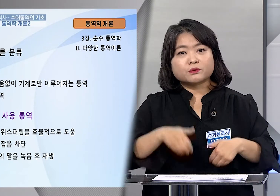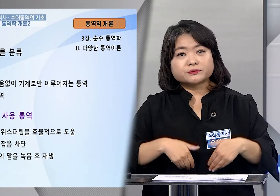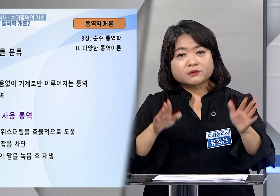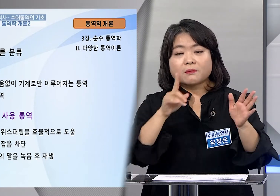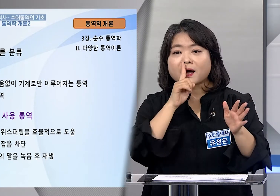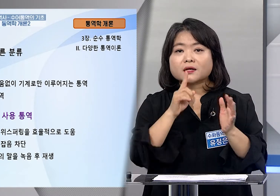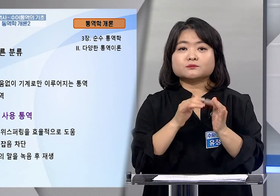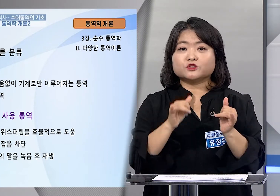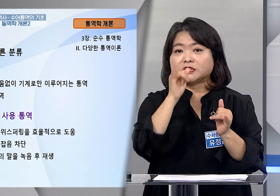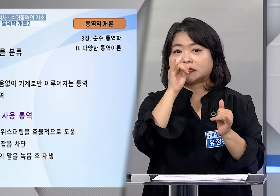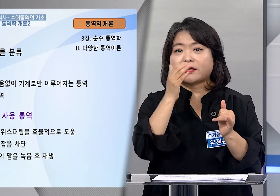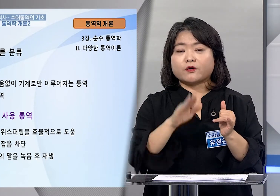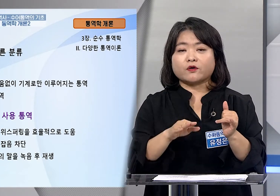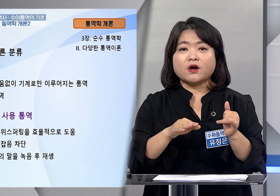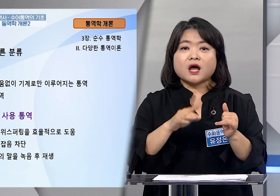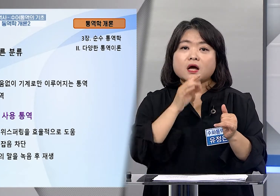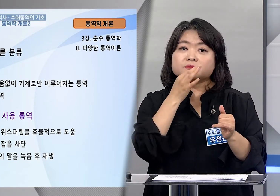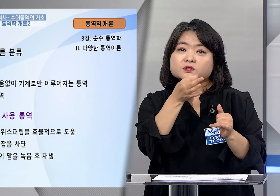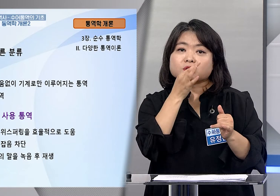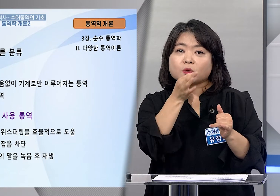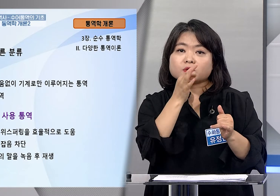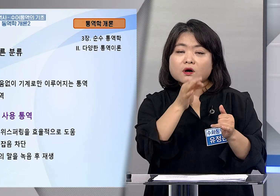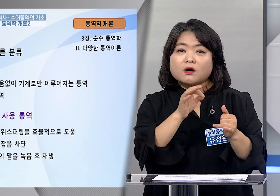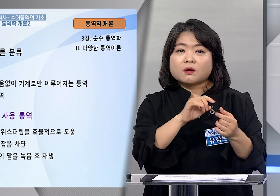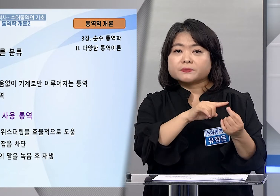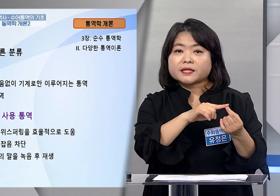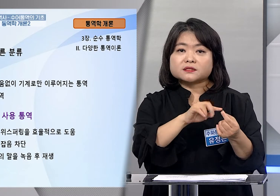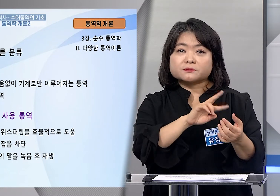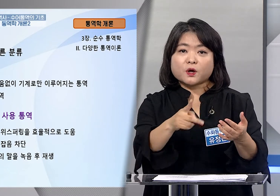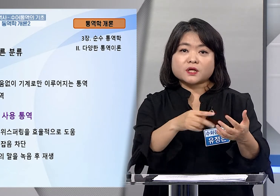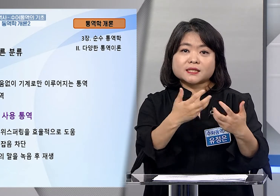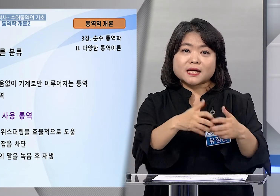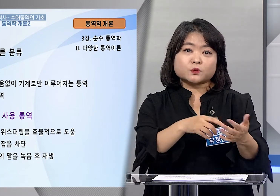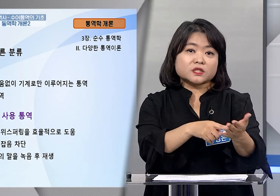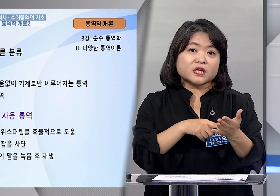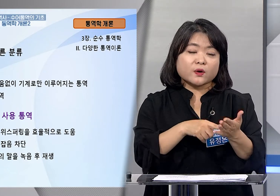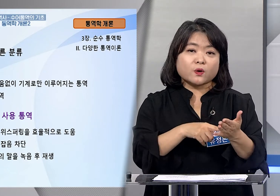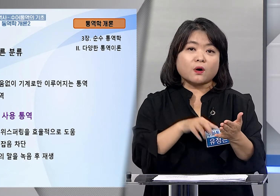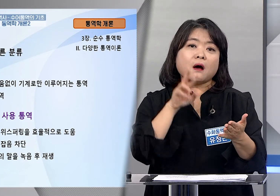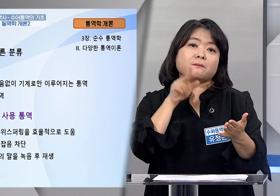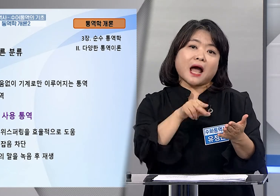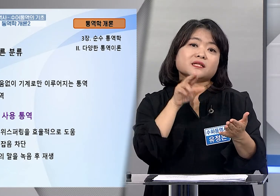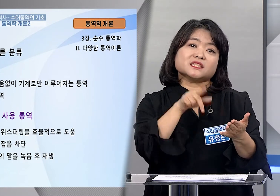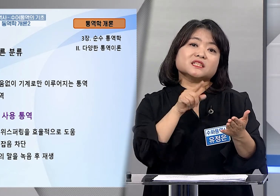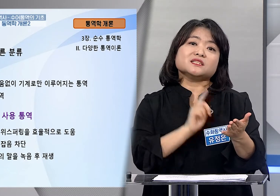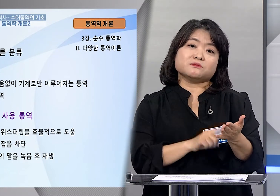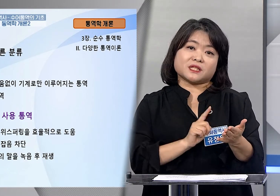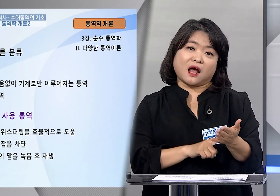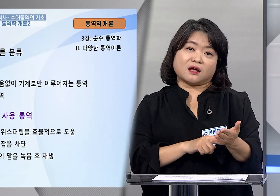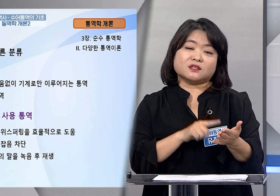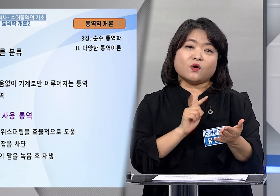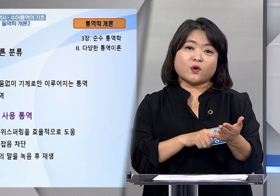없어 말하는 분이 있는데요. 음성 통역 텍스트 변환 자동 기계요. 많이 틀립니다. 이거요.